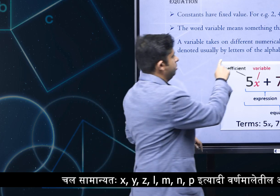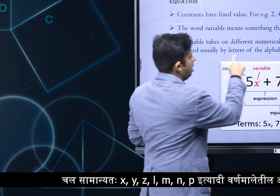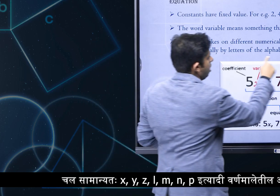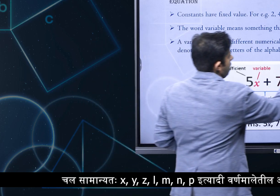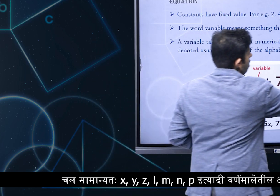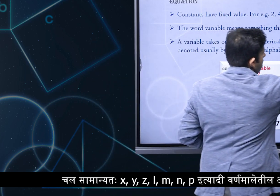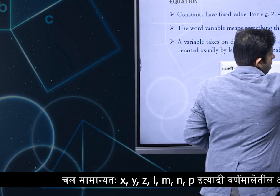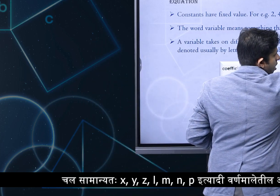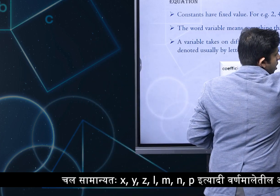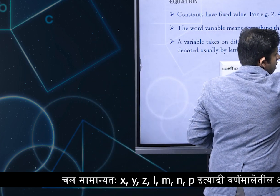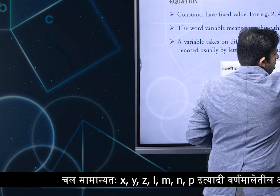जातात.